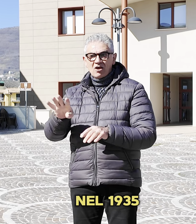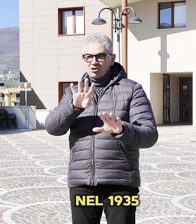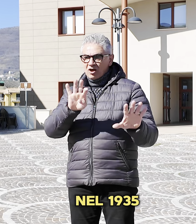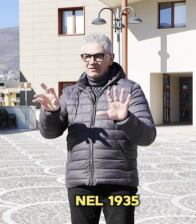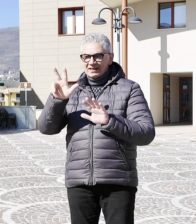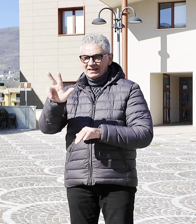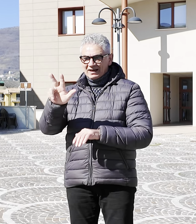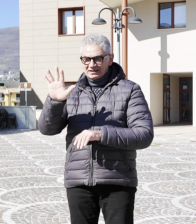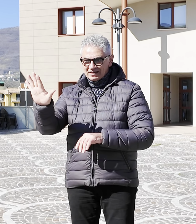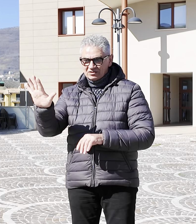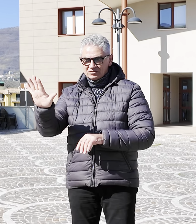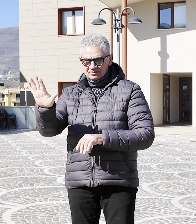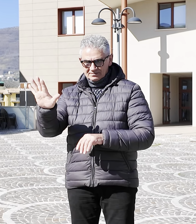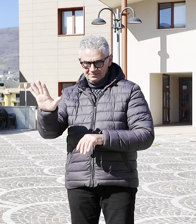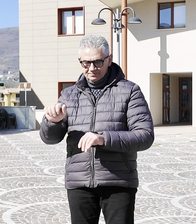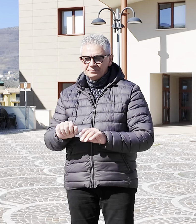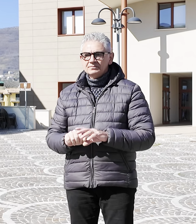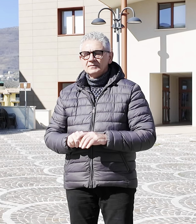1935.